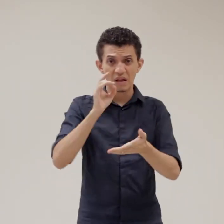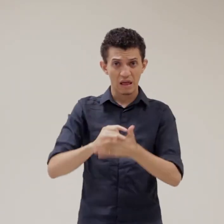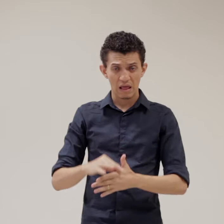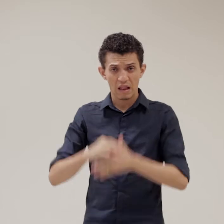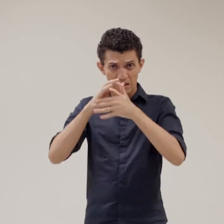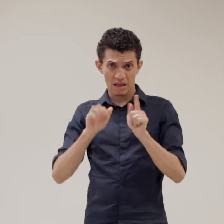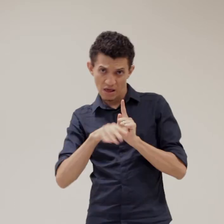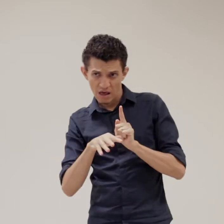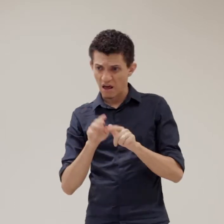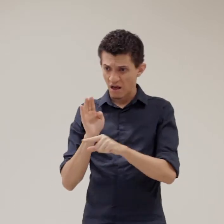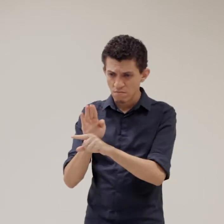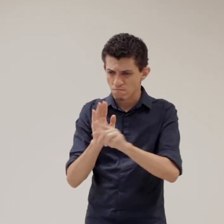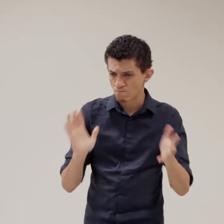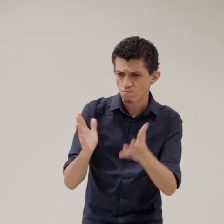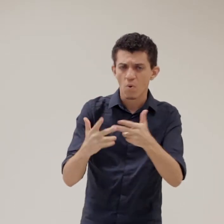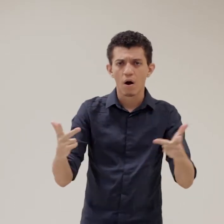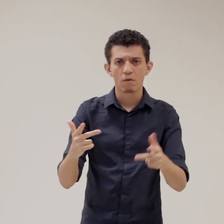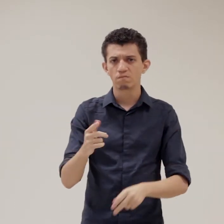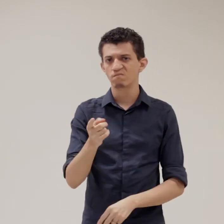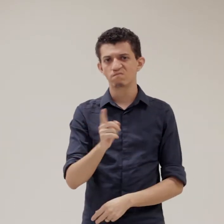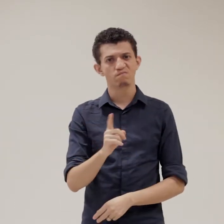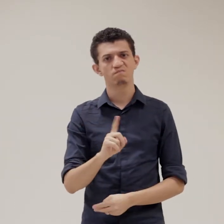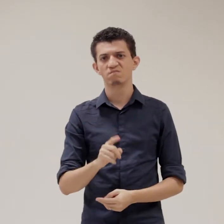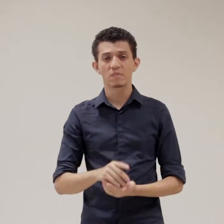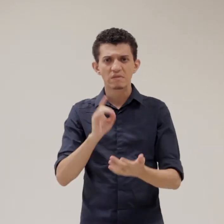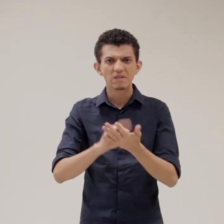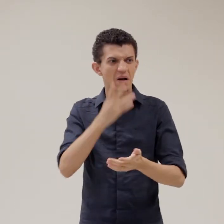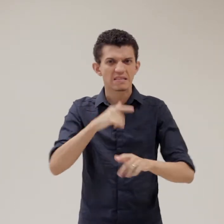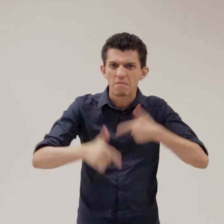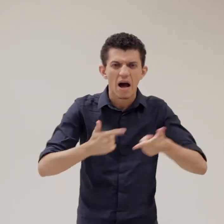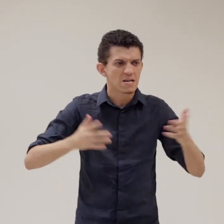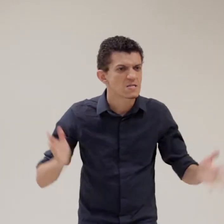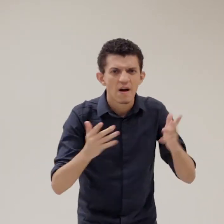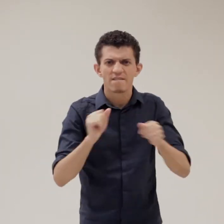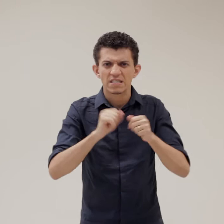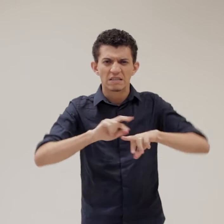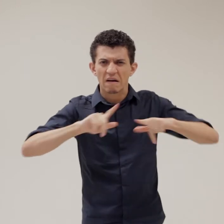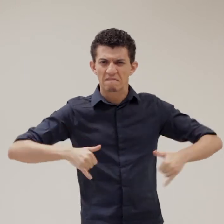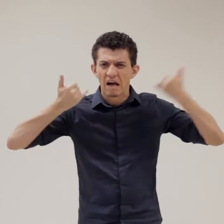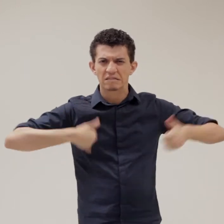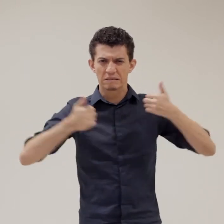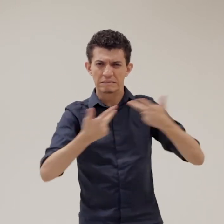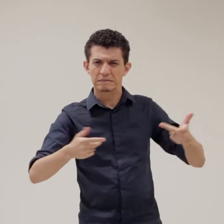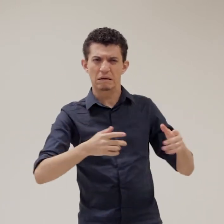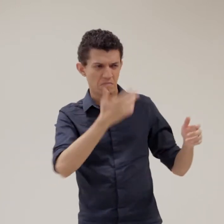houve certa perda de foco. Houve maior concentração na realização de eventos e nas tarefas e demandas dos ministérios, o